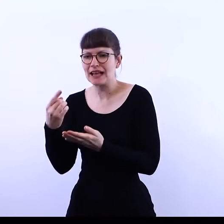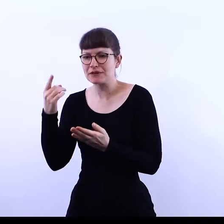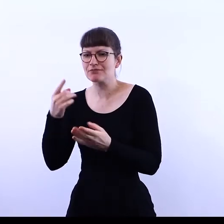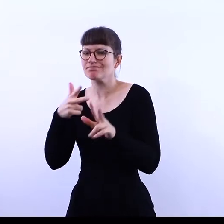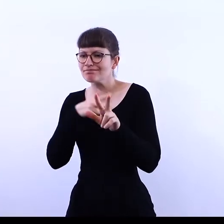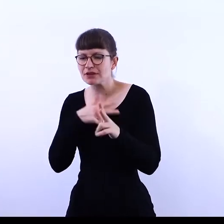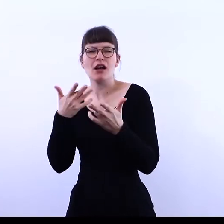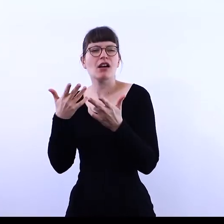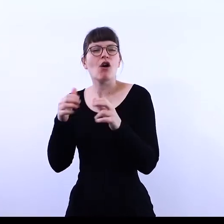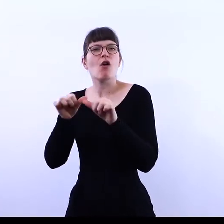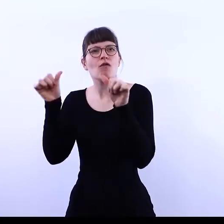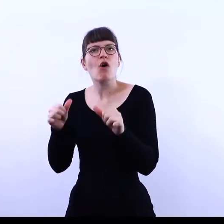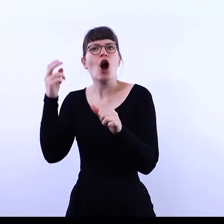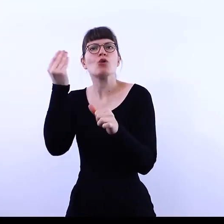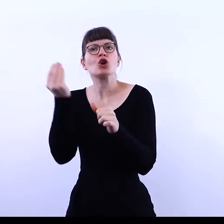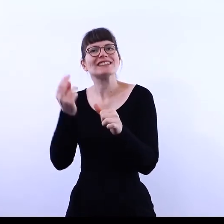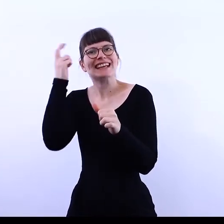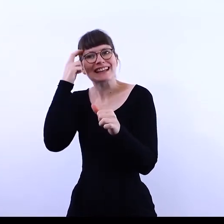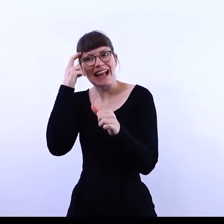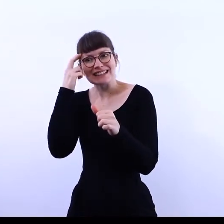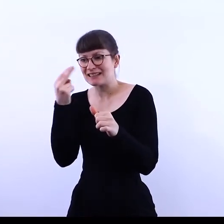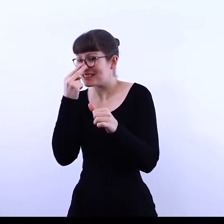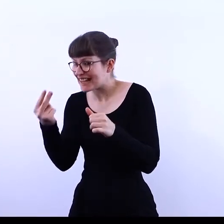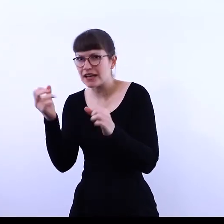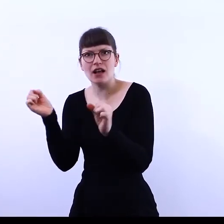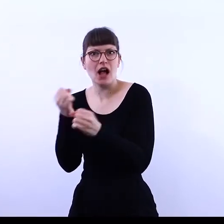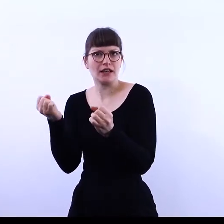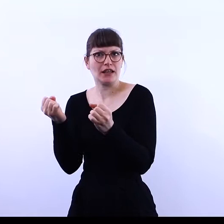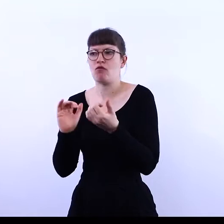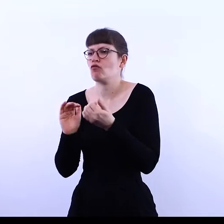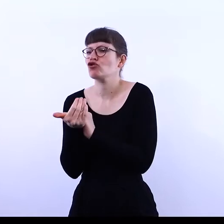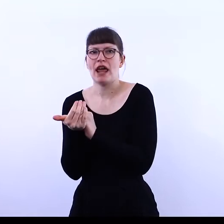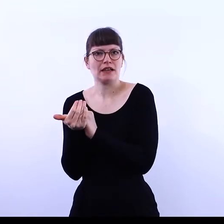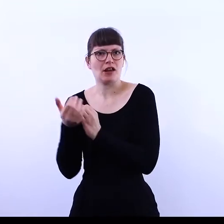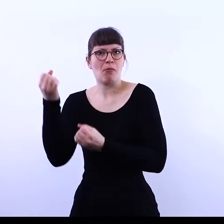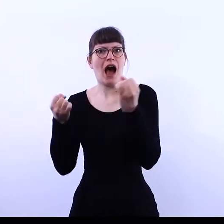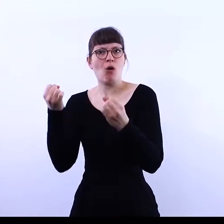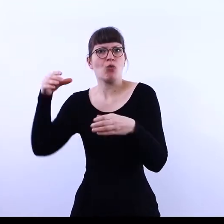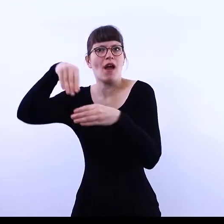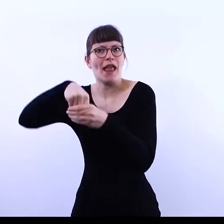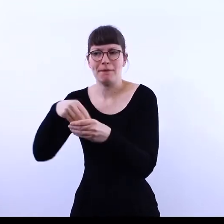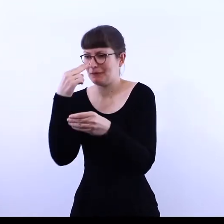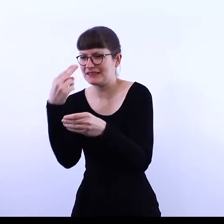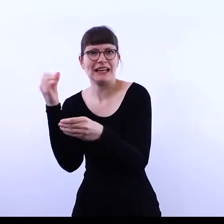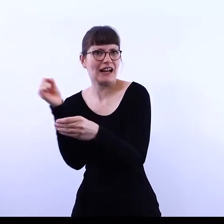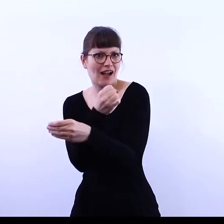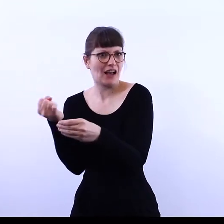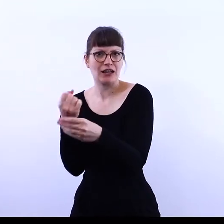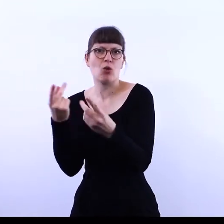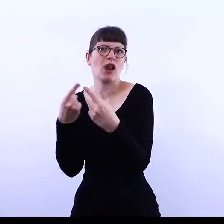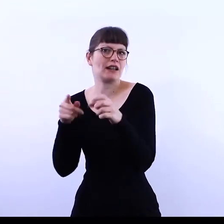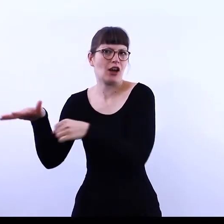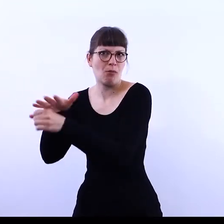befassen, die häufig unsichtbar ist, die dann eben im Auto vielleicht auch unsichtbarer drinnen steckt und in ganz vielen anderen